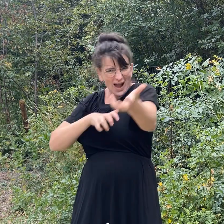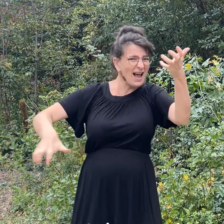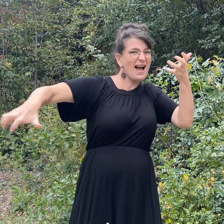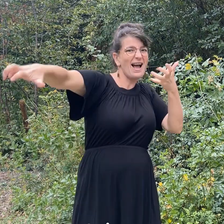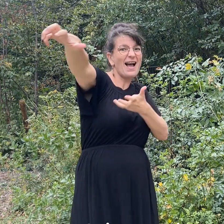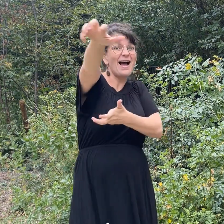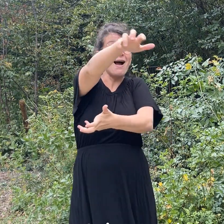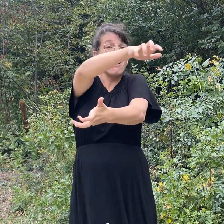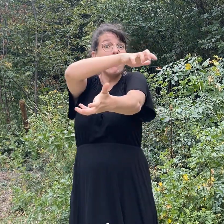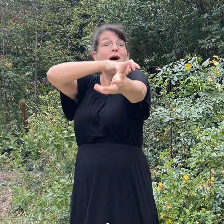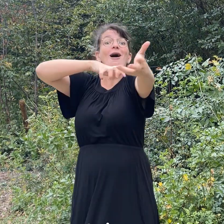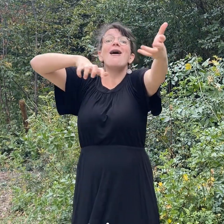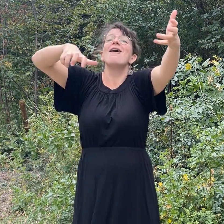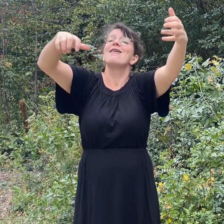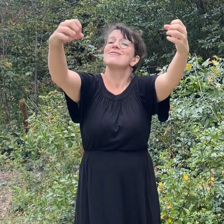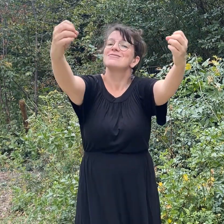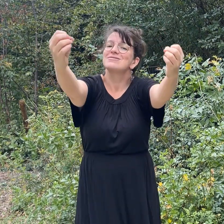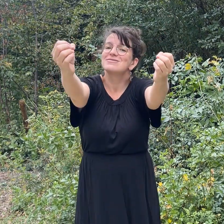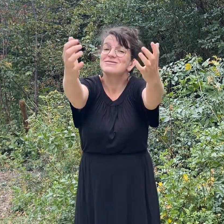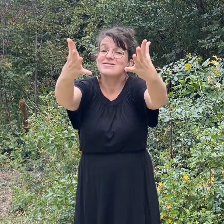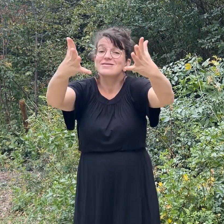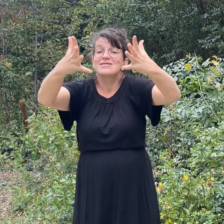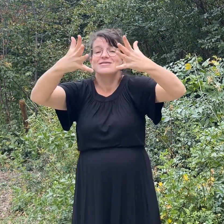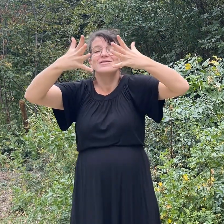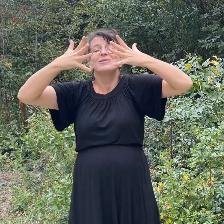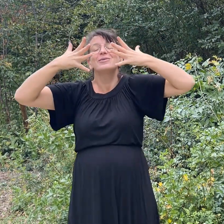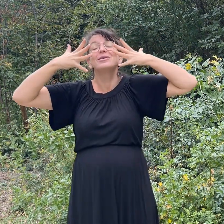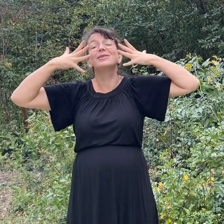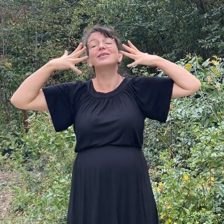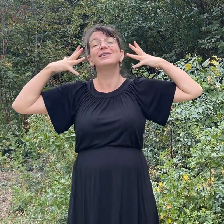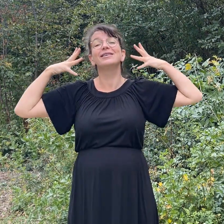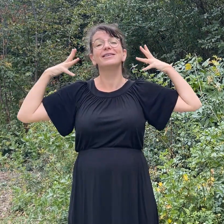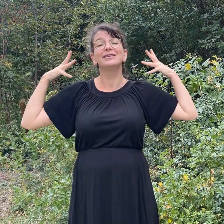risquer des esclandres pour un coin de ciel bleu.